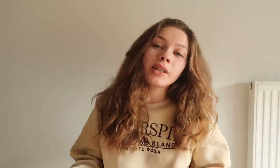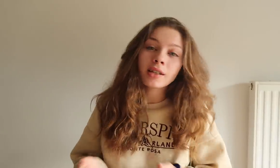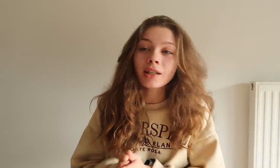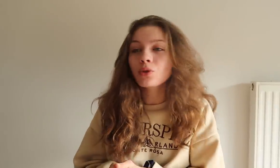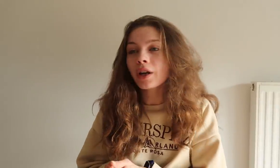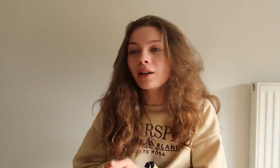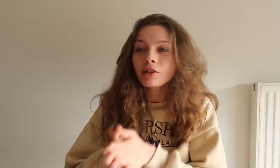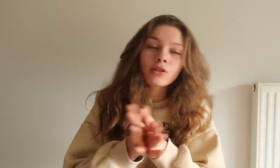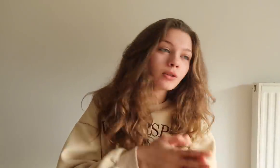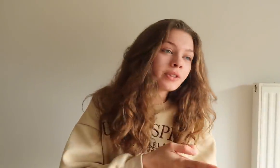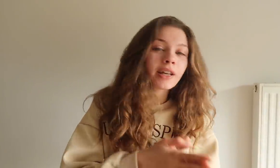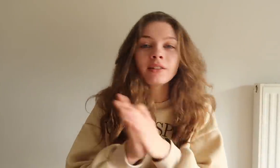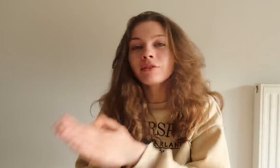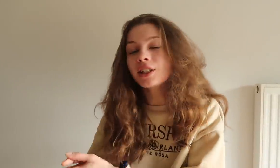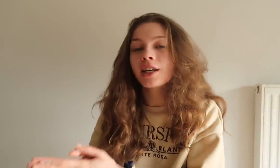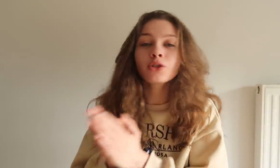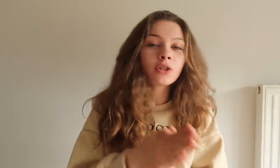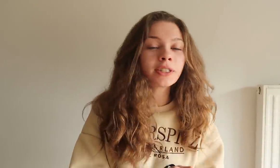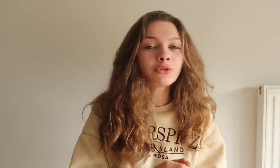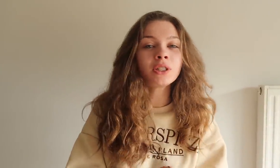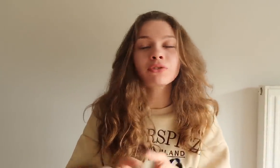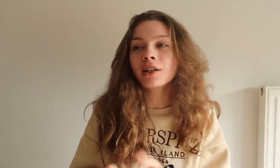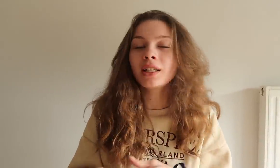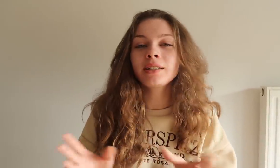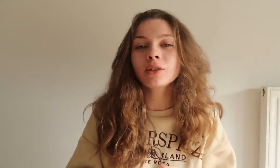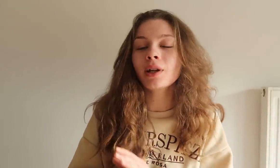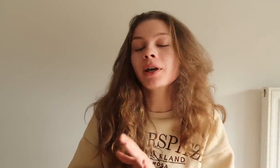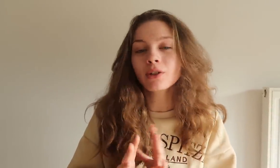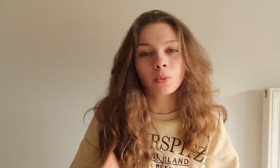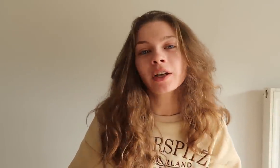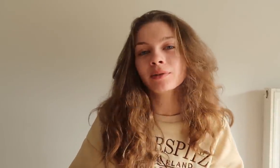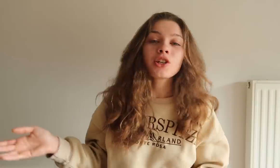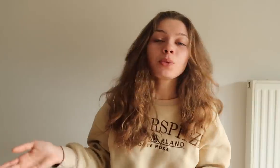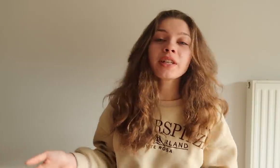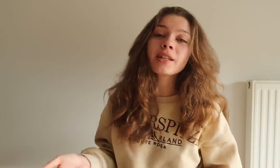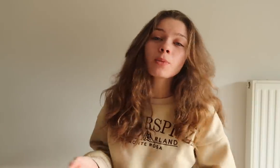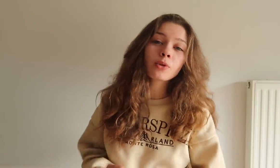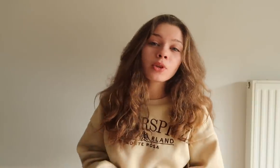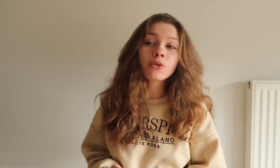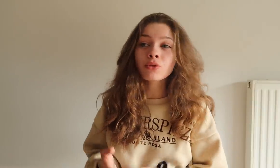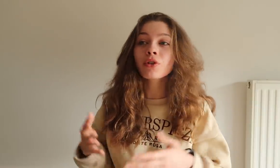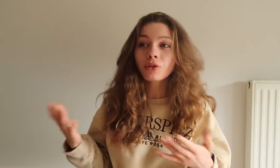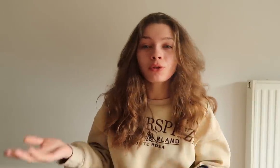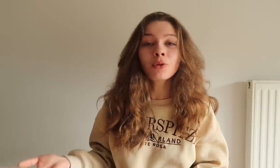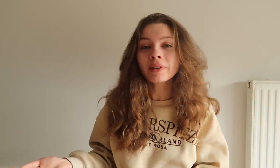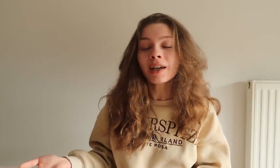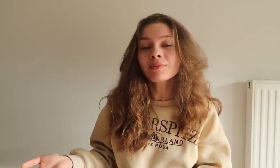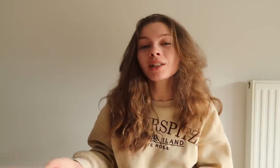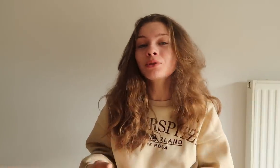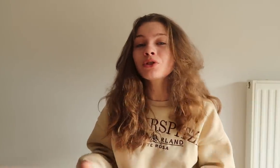manière naturelle, sans gluten, vegan, cruelty free, enfin l'éthique de la marque est super. Et j'ai pu tester leurs produits sur le long terme et du coup je vais